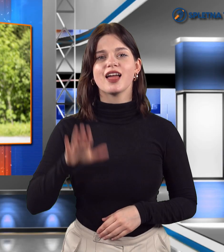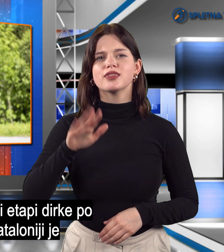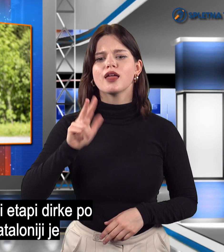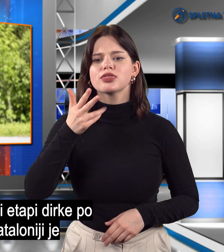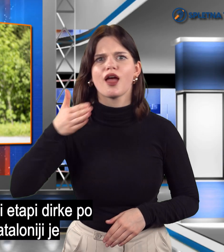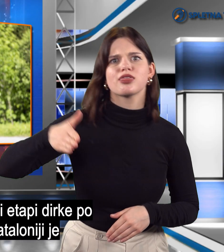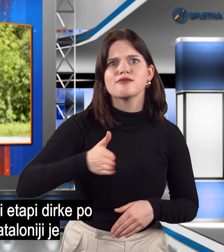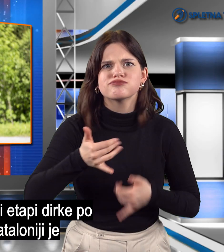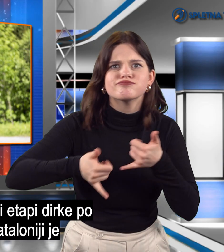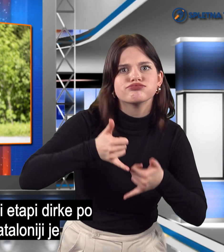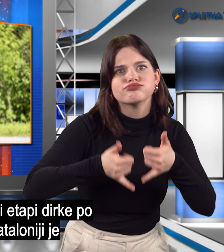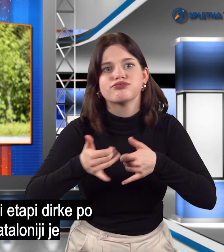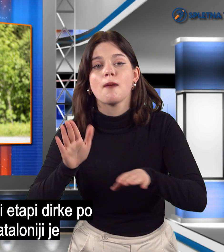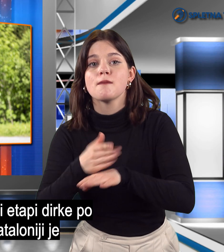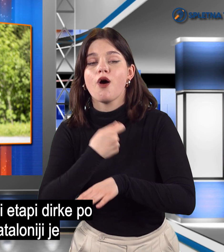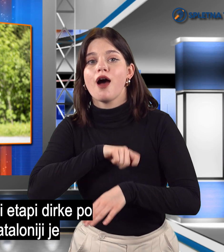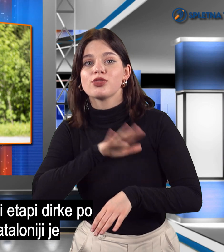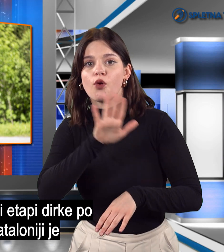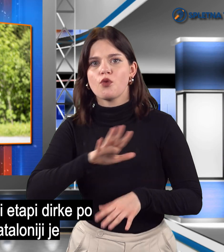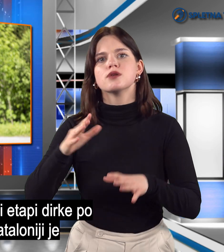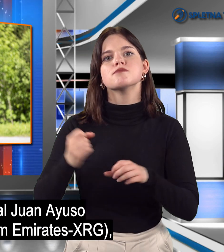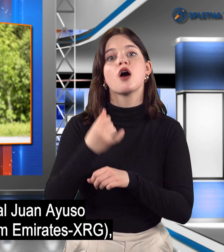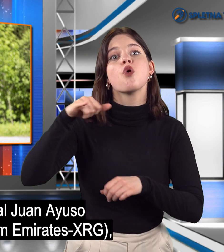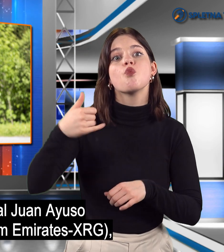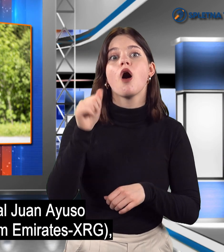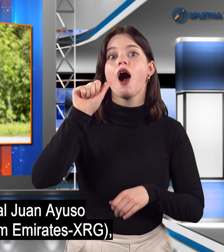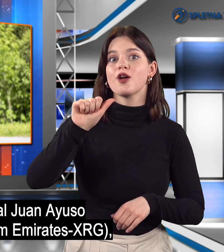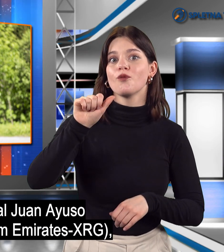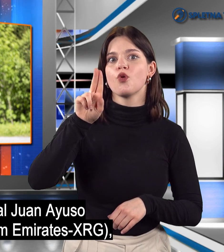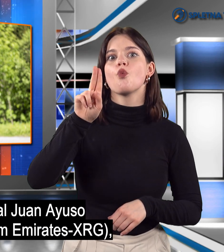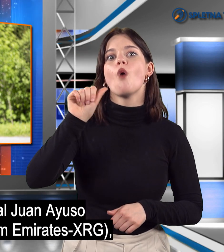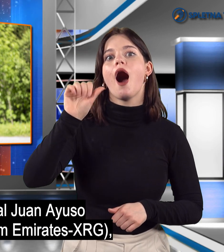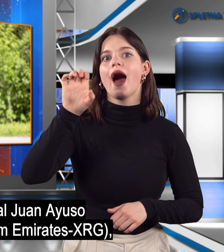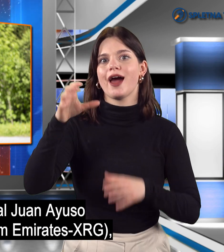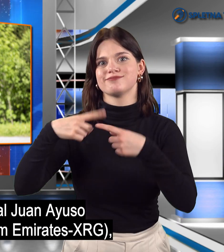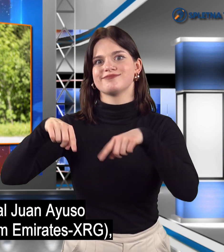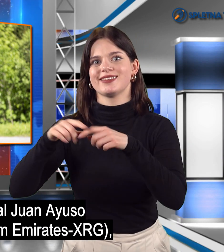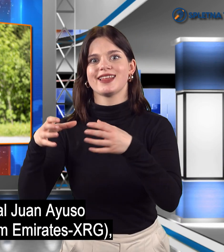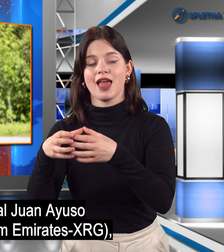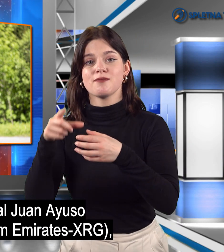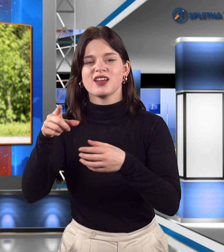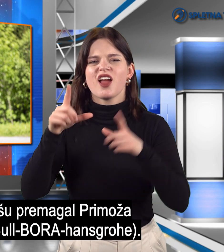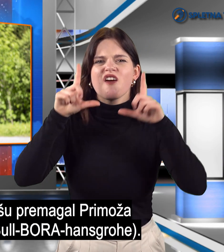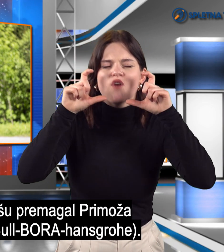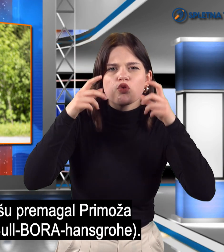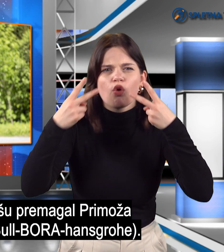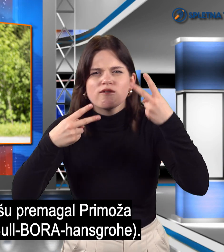Na tretji etapi dirke po Kataloniji je zmagal Juan Ayuso, ki je v fotofinišu premagal Primoža